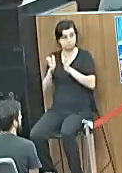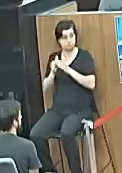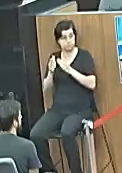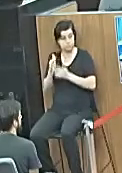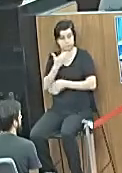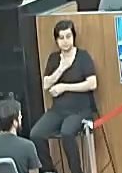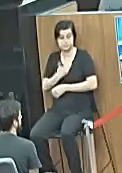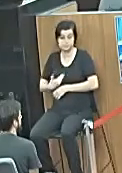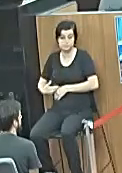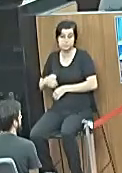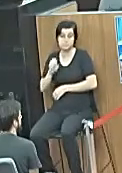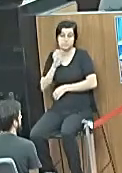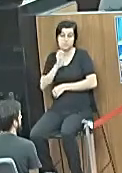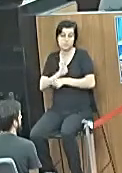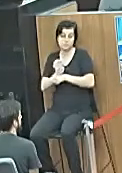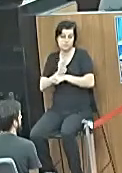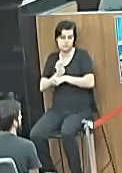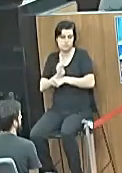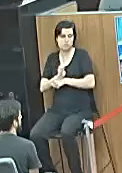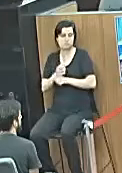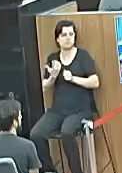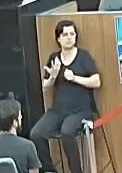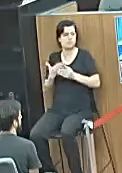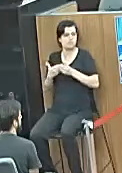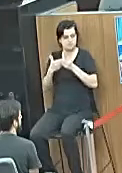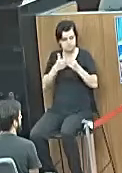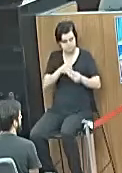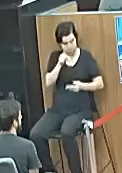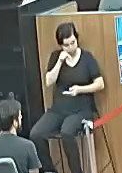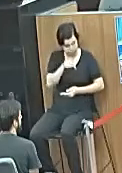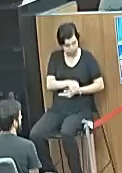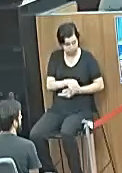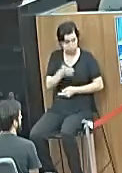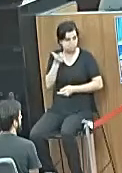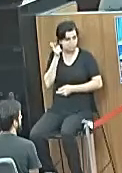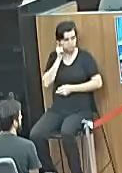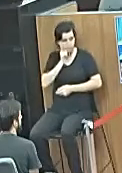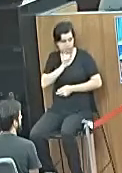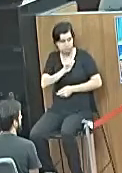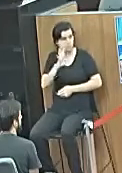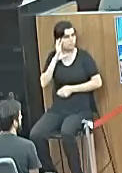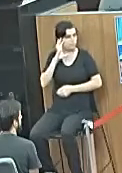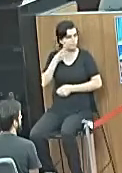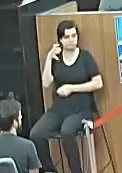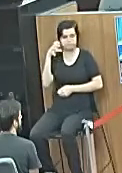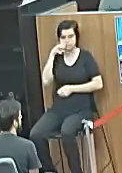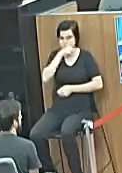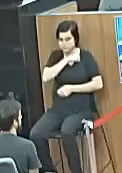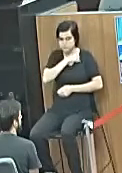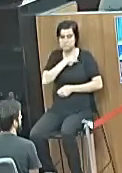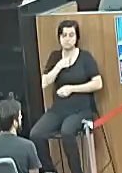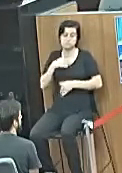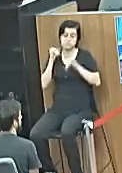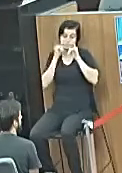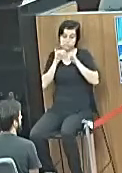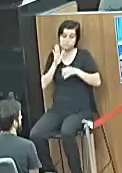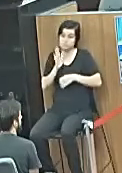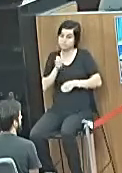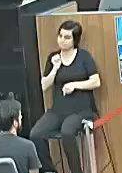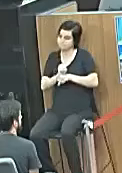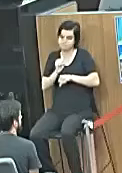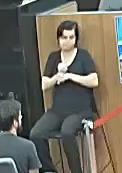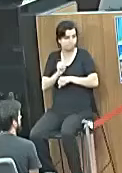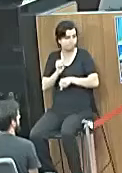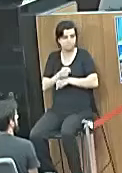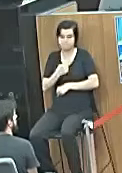governo do estado que leve essas reivindicações que possa tentando providenciar o mais rápido possível e como já disse não dá mais para